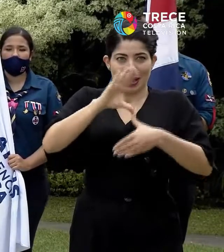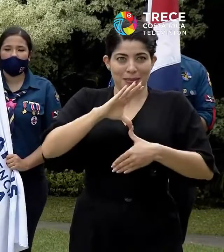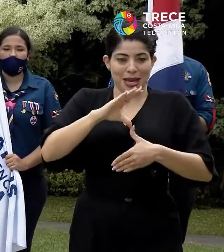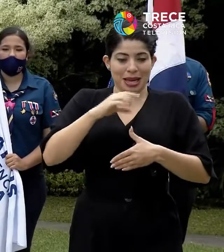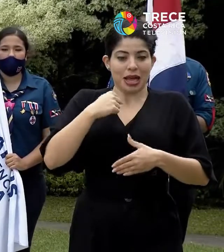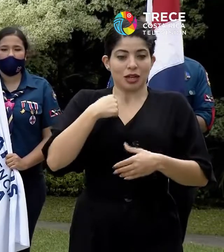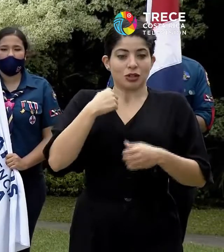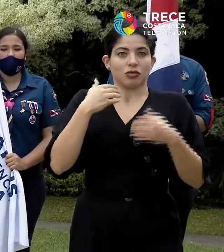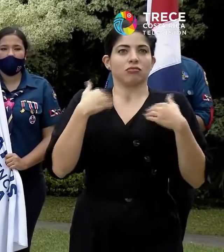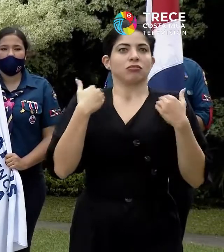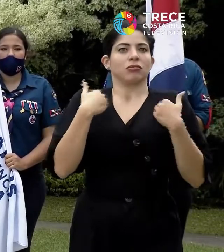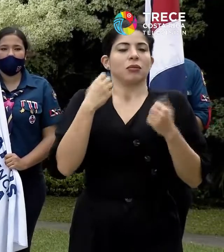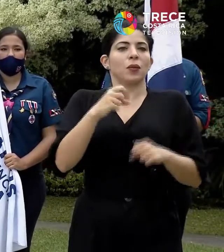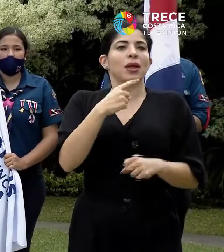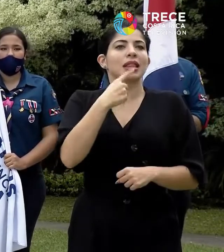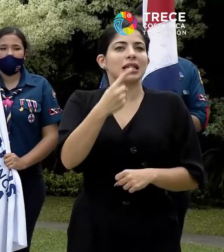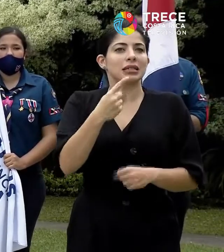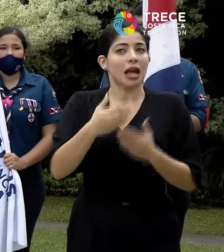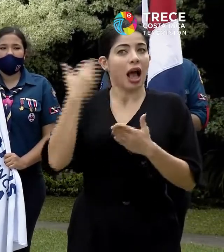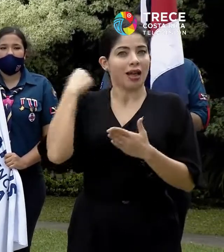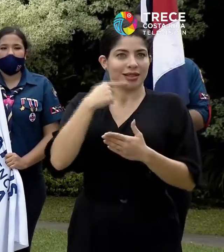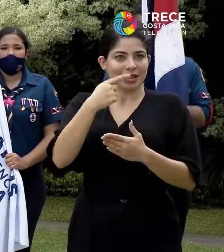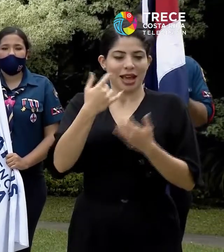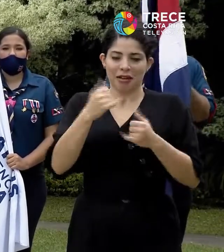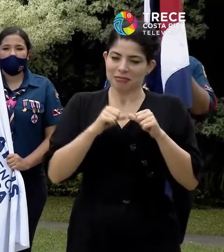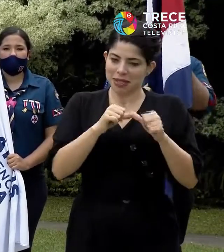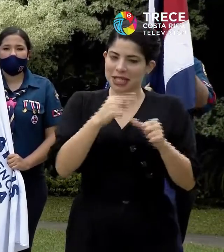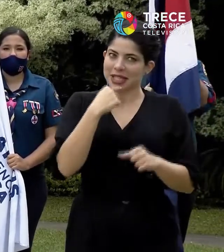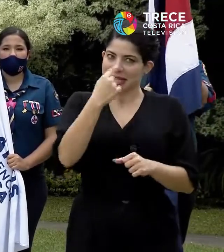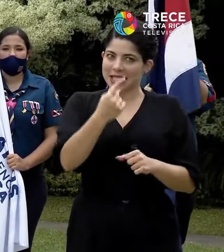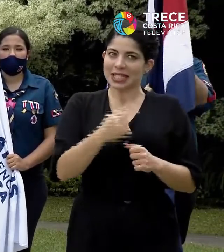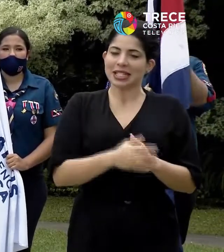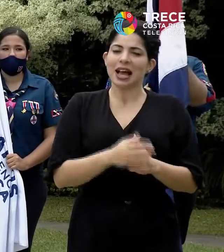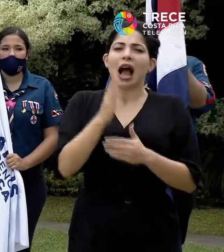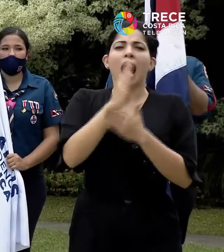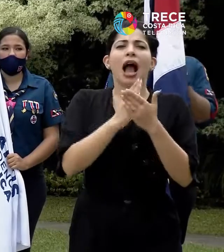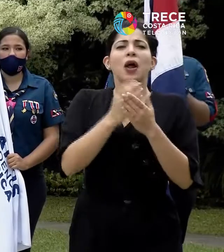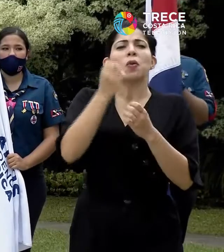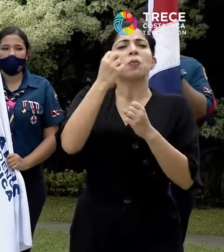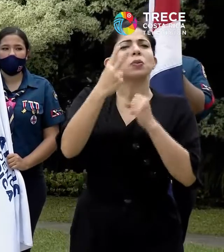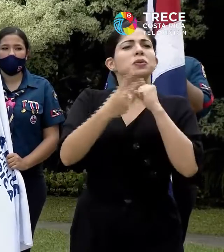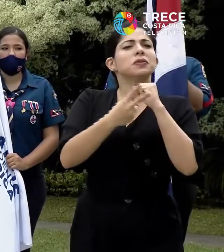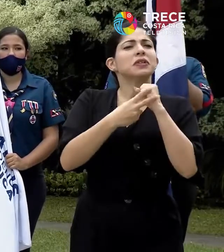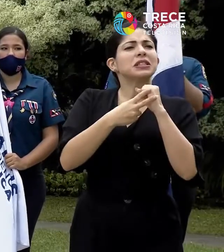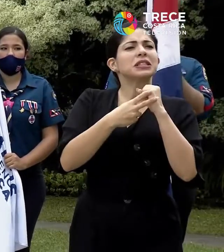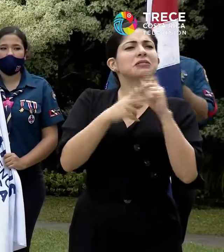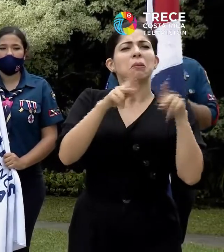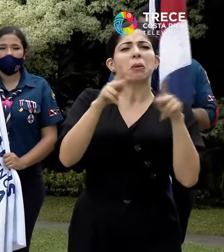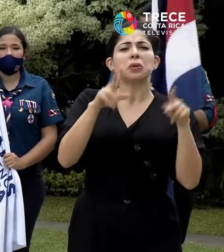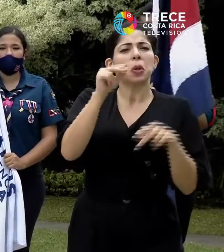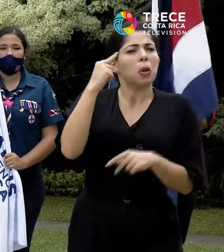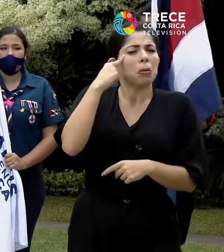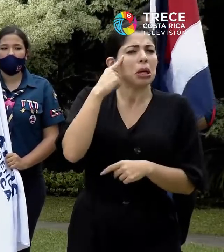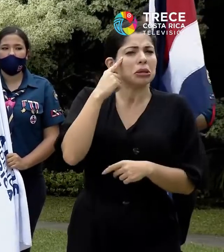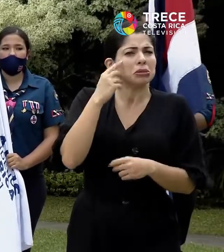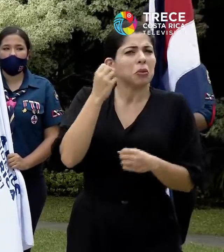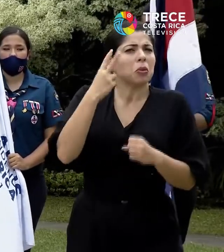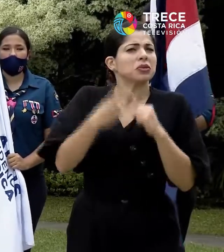seguiré diciendo, algo que muchas veces no se piensa, que muchas veces no se conoce,